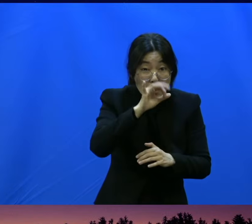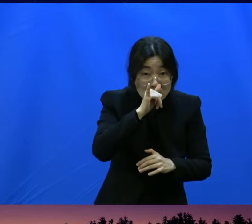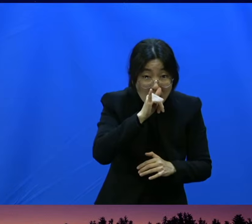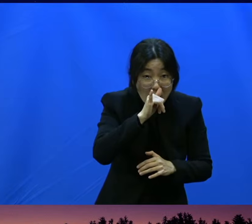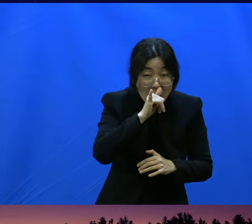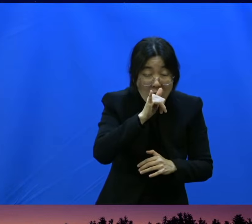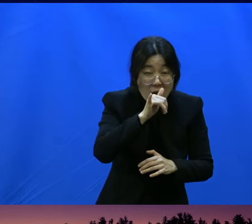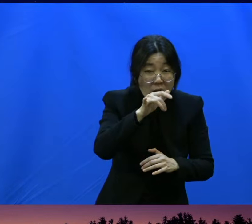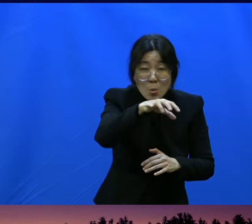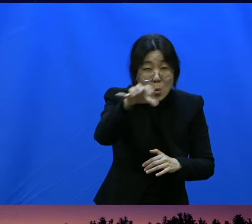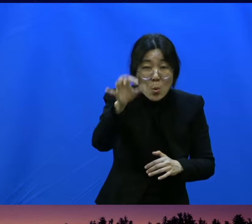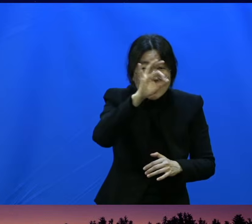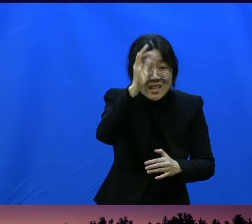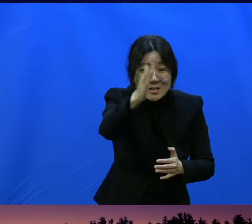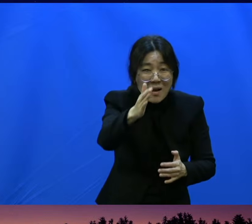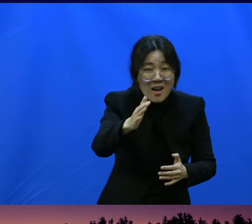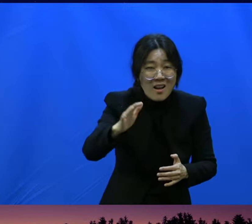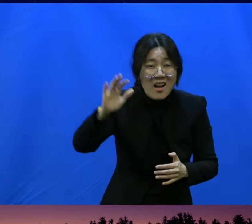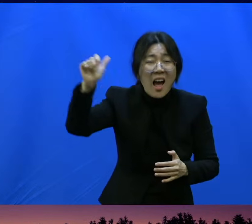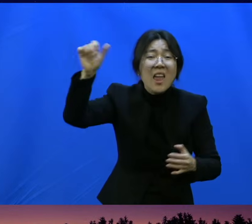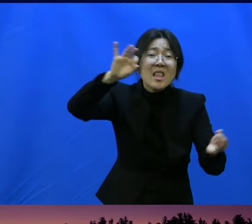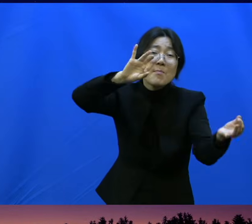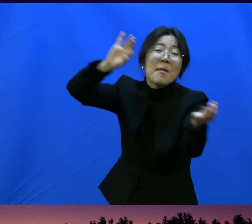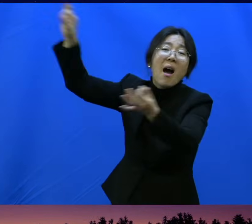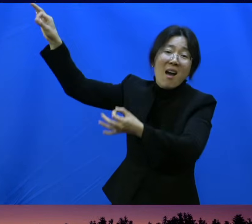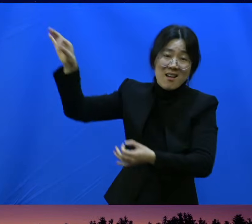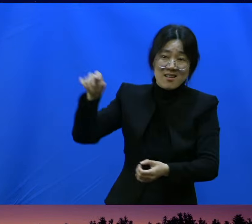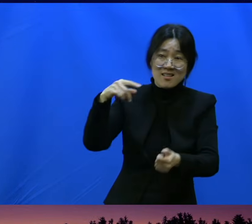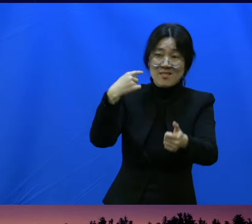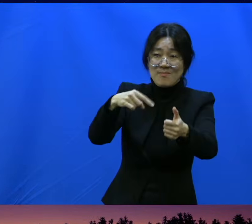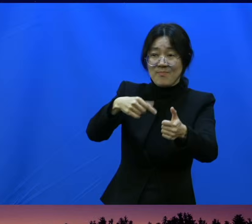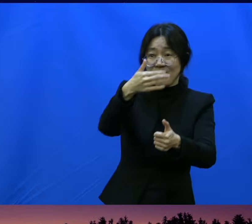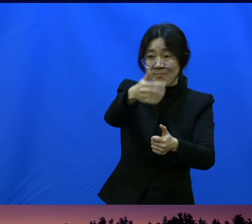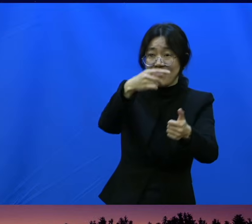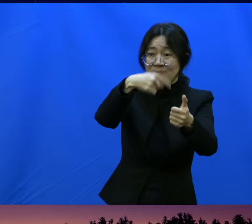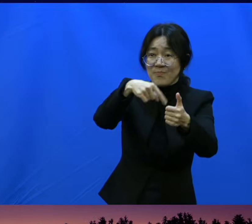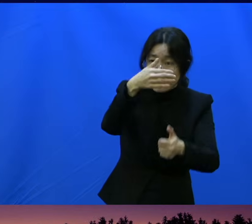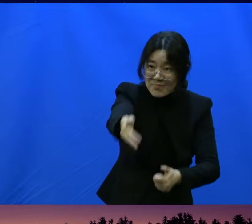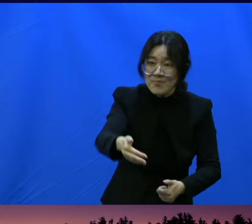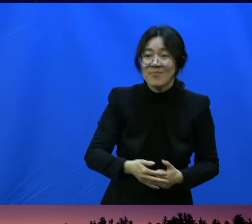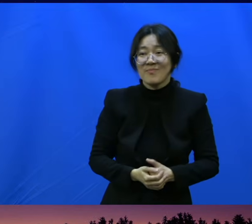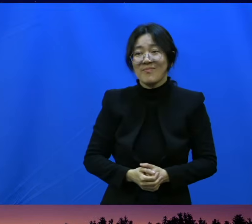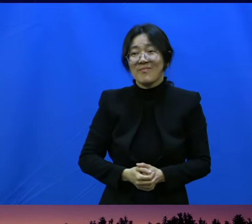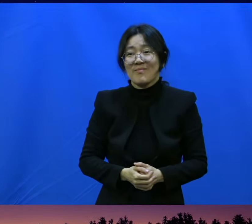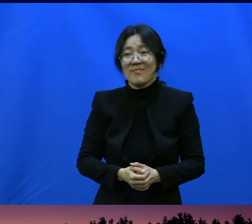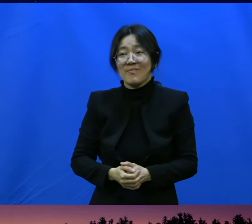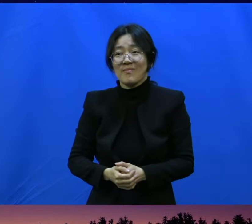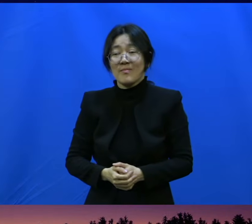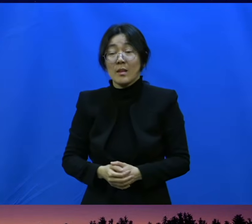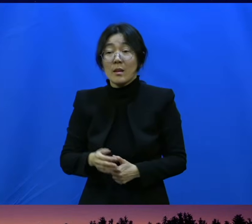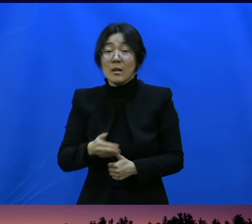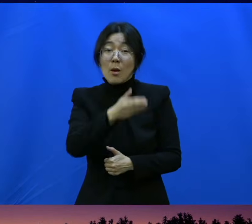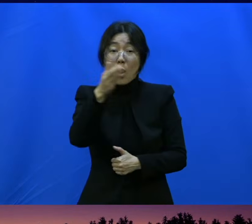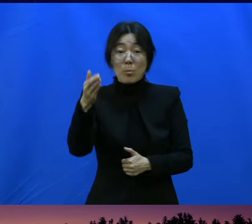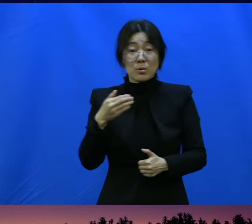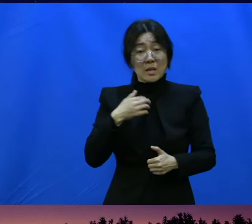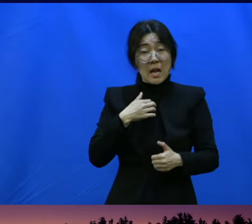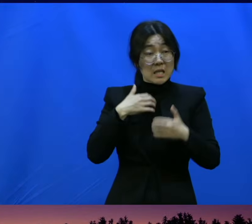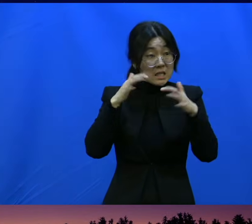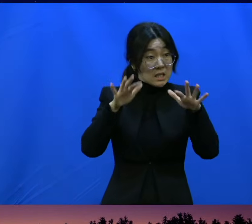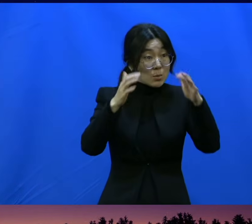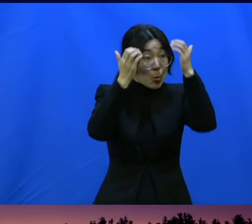여러분, 우리는 어려운 문제가 닥치면 그 속에 갇힙니다. 상처를 받으면 상처에 묶인 삶을 살아요. 고통에 빠지면 삶은 더 좁아지잖아요.